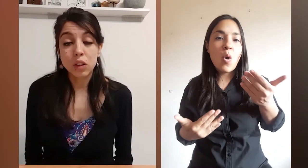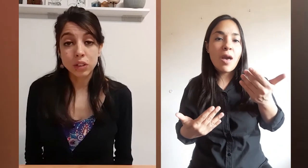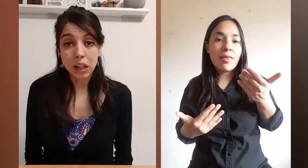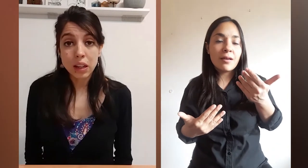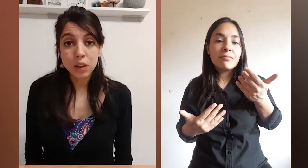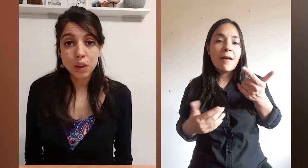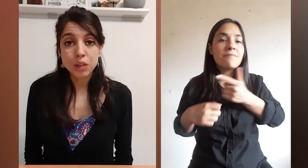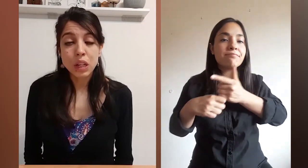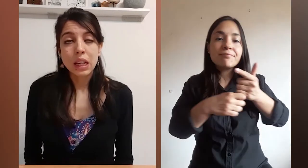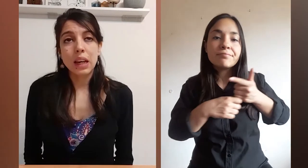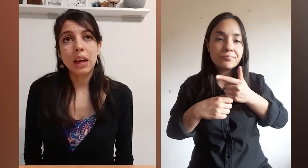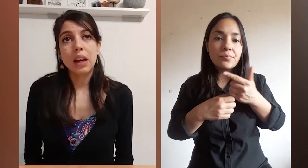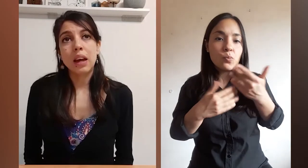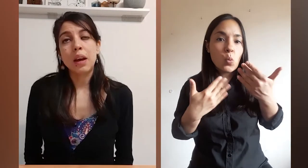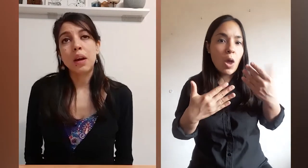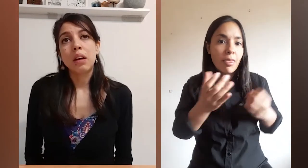de contenidos